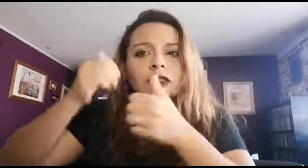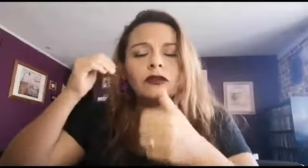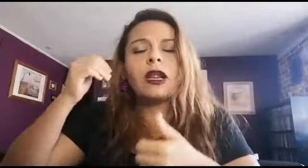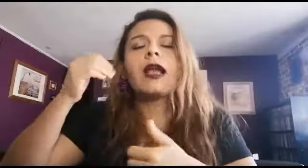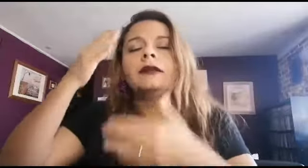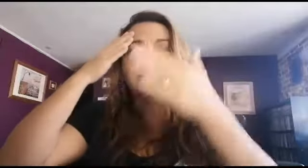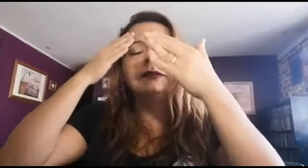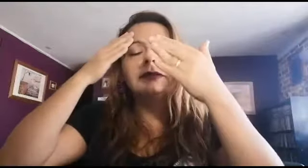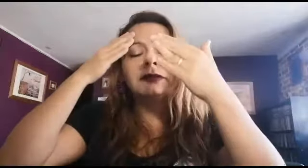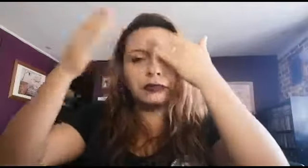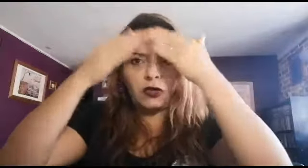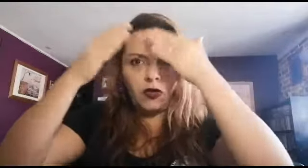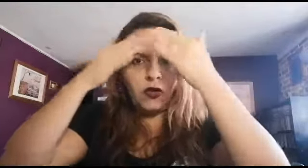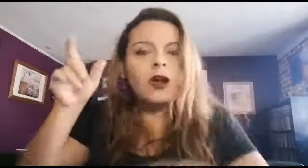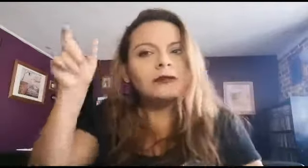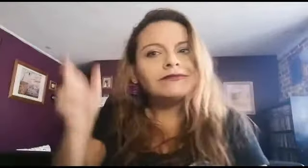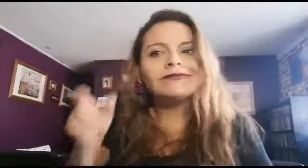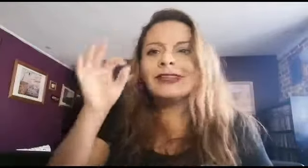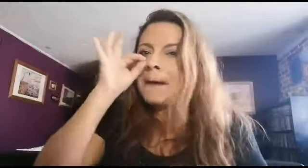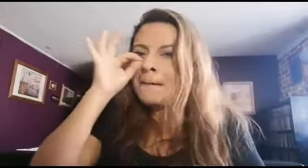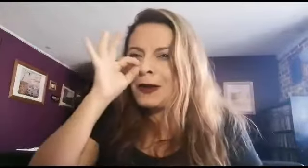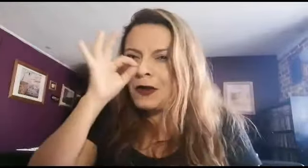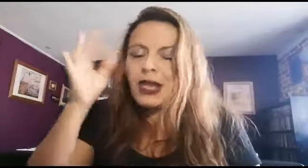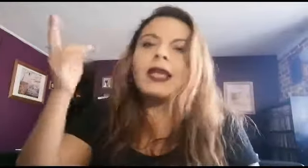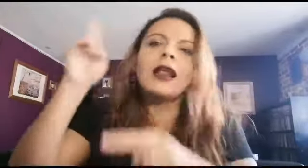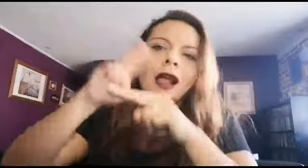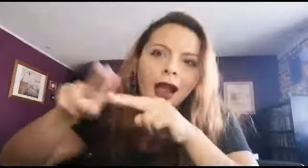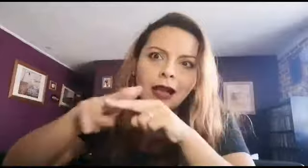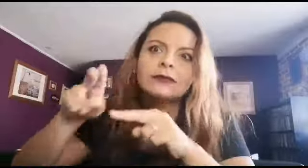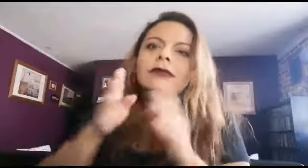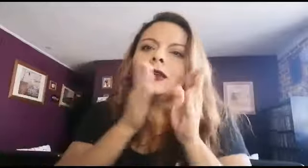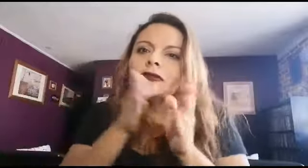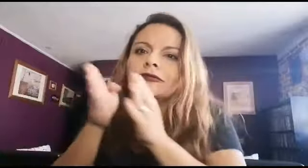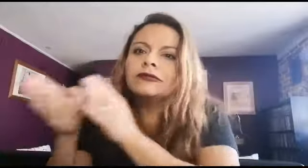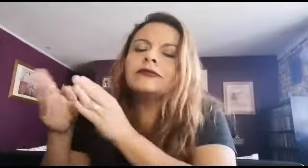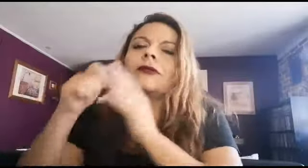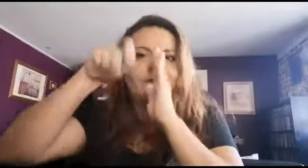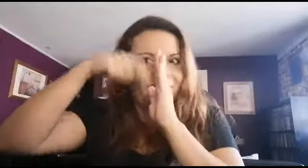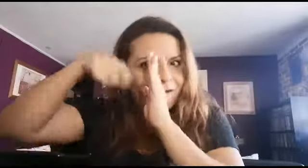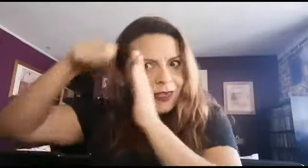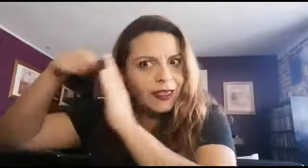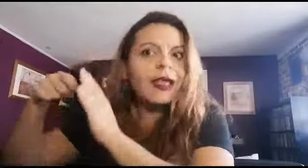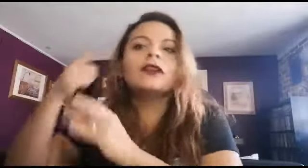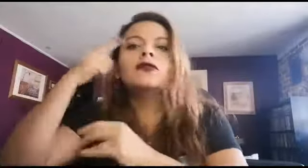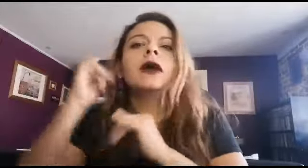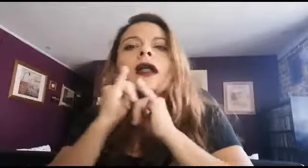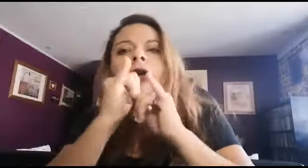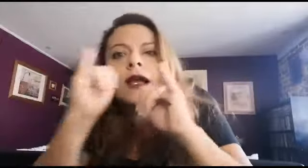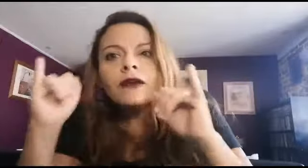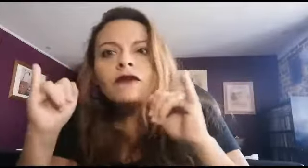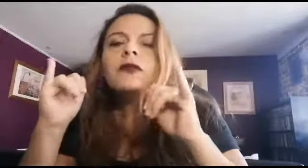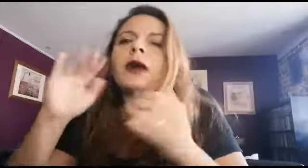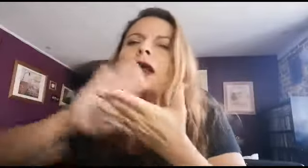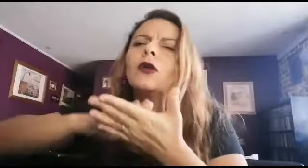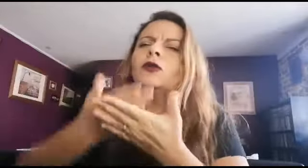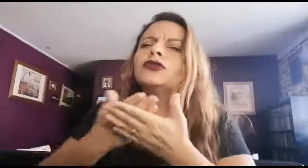agradeciendo al mismo tiempo la intérprete profesional y psicóloga paulina castro estamos haciendo una serie de